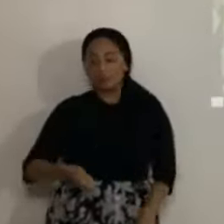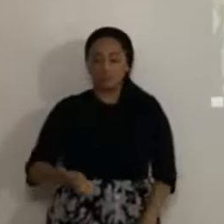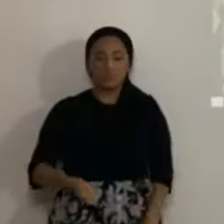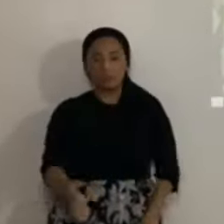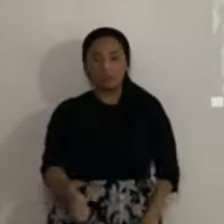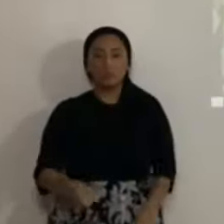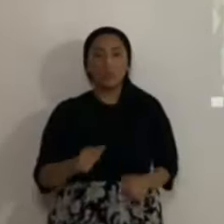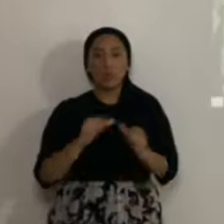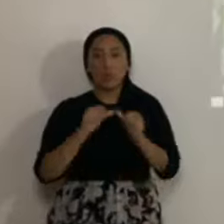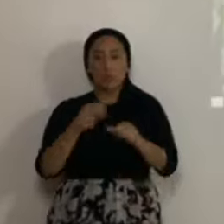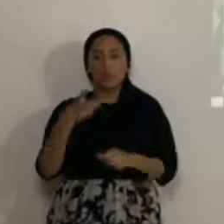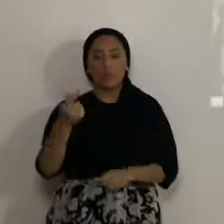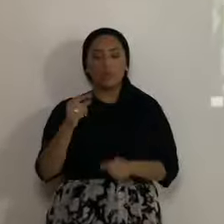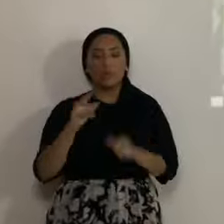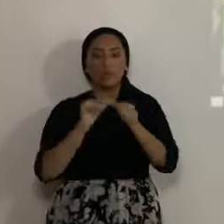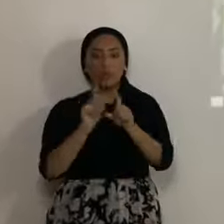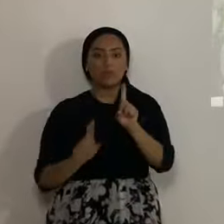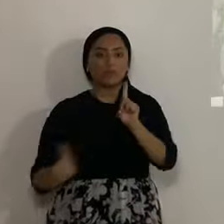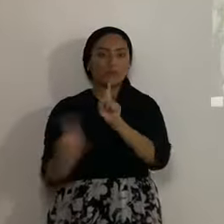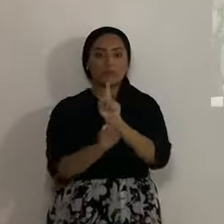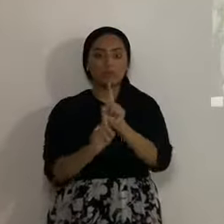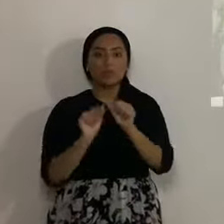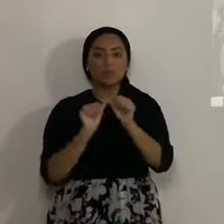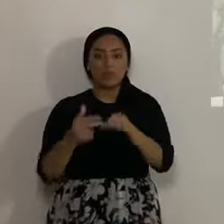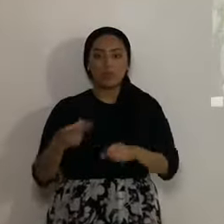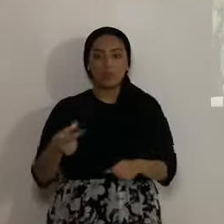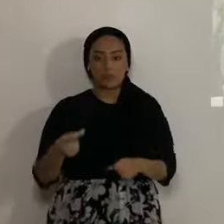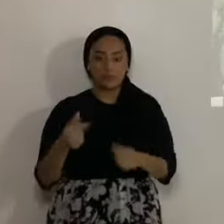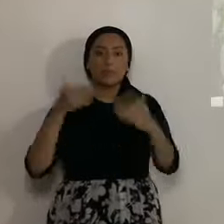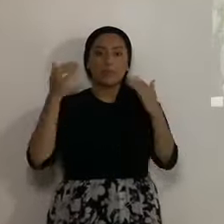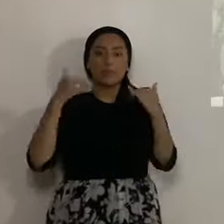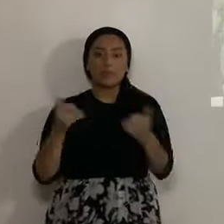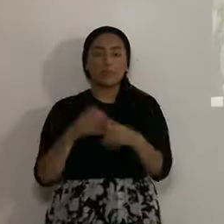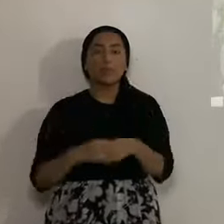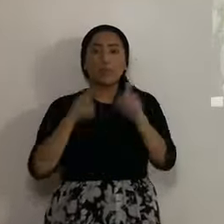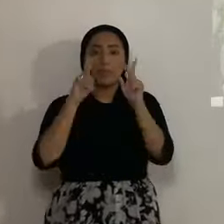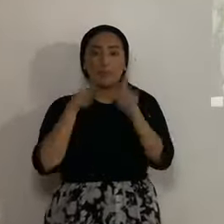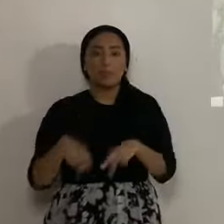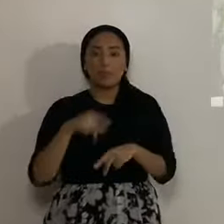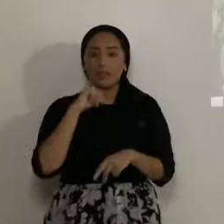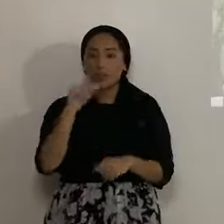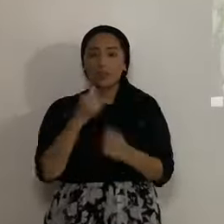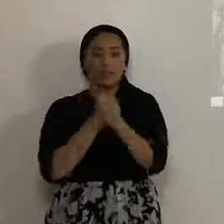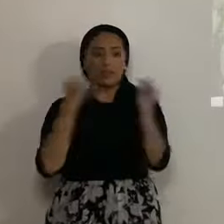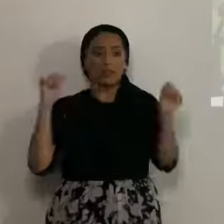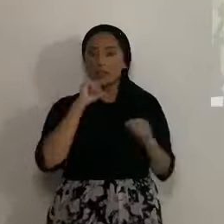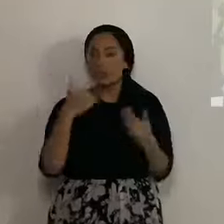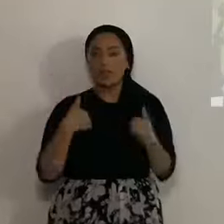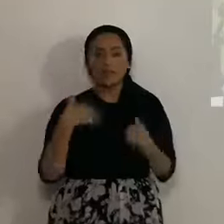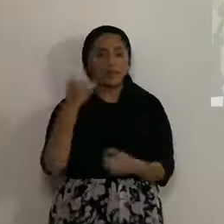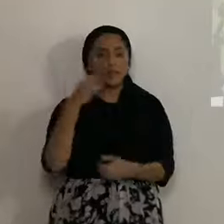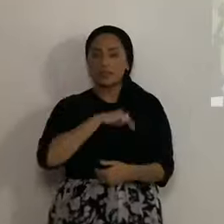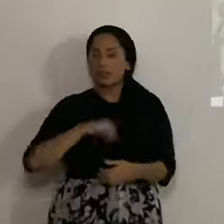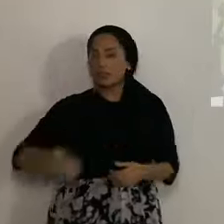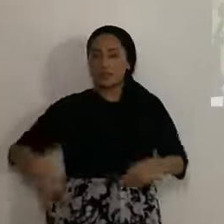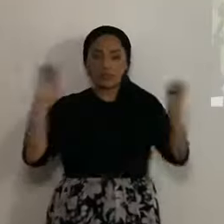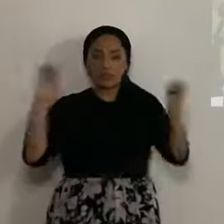está desbacalando, porque el perro va adelante, bueno, entonces la persona que no es salva, que no tiene a Yahshua Mashiach,